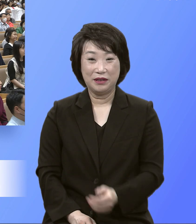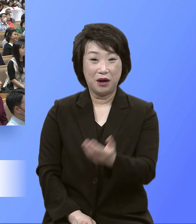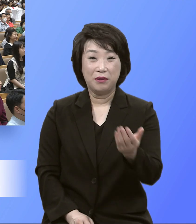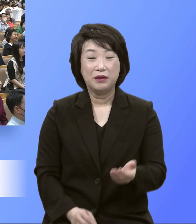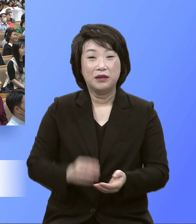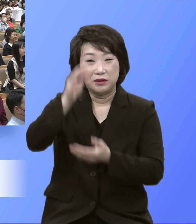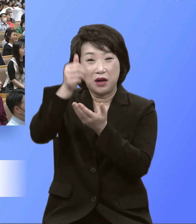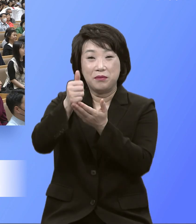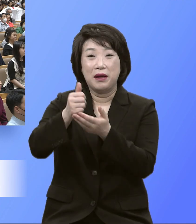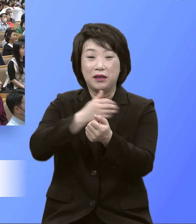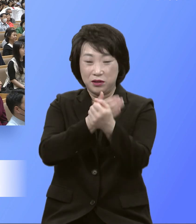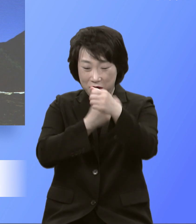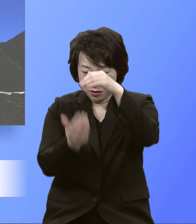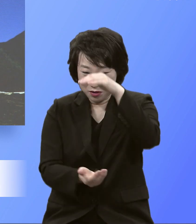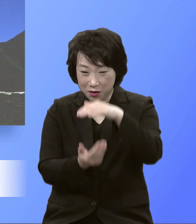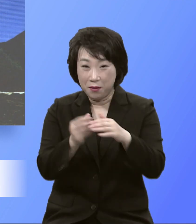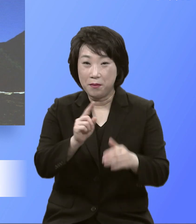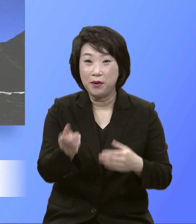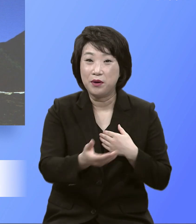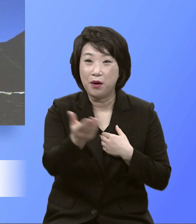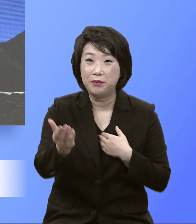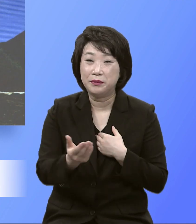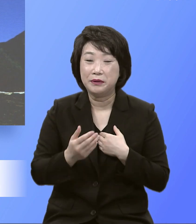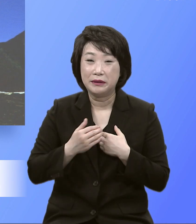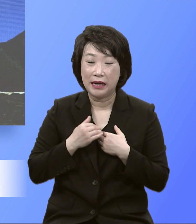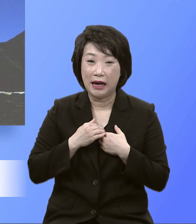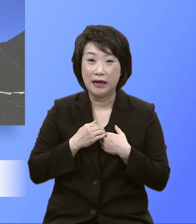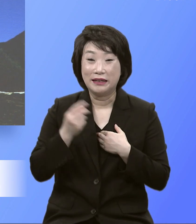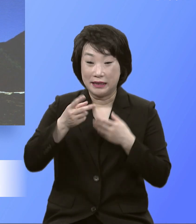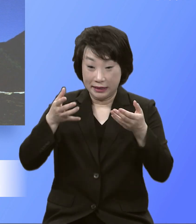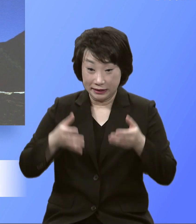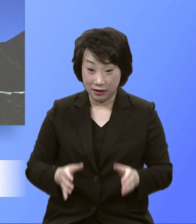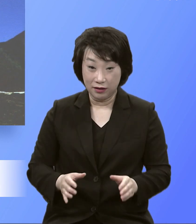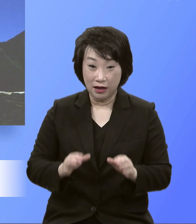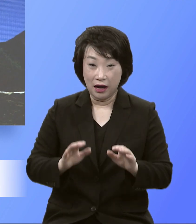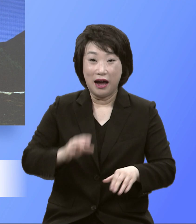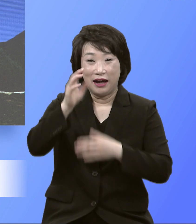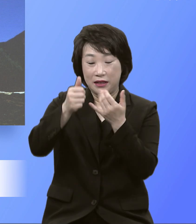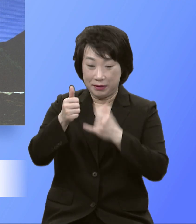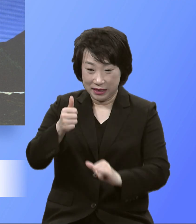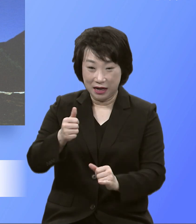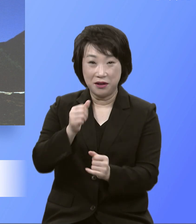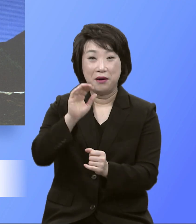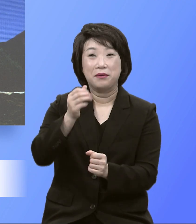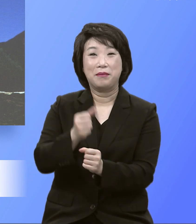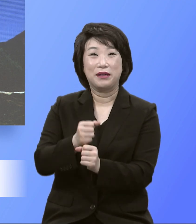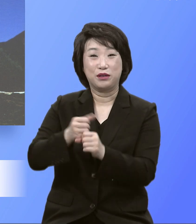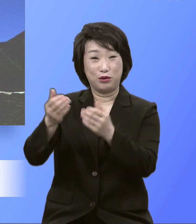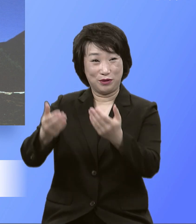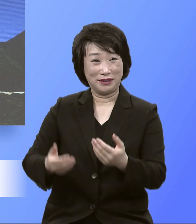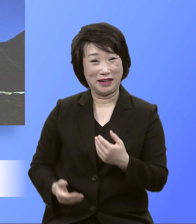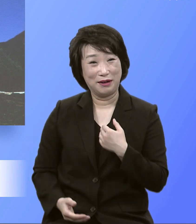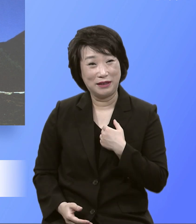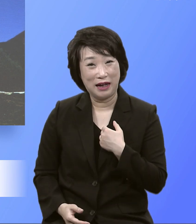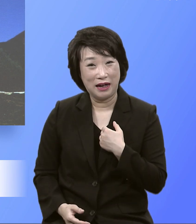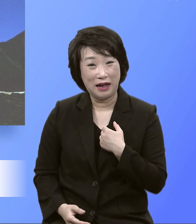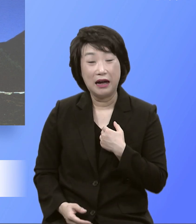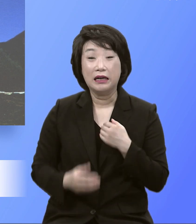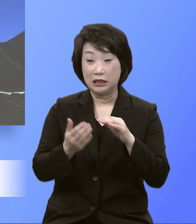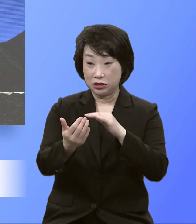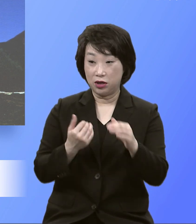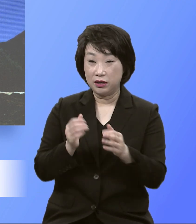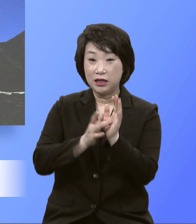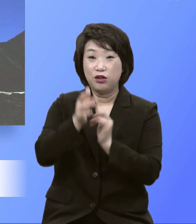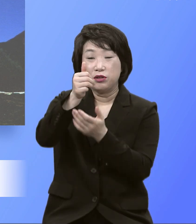성령의 최고의 능력이 뭐예요? 나를 거듭나 하나님의 자녀가 되는 것. 그러기